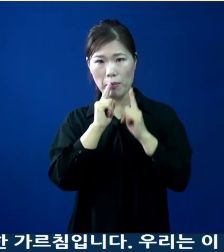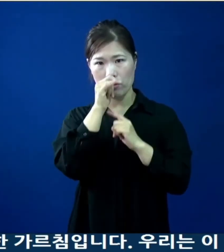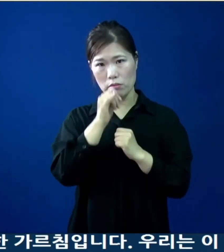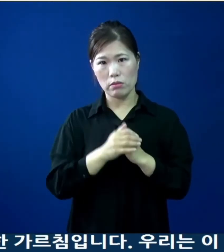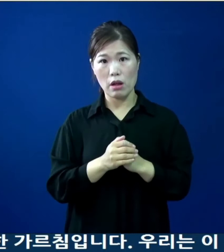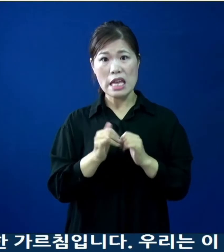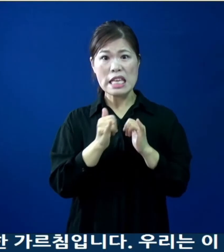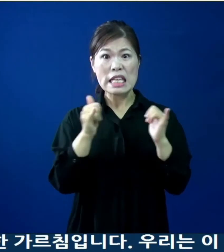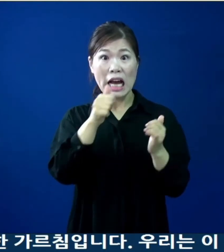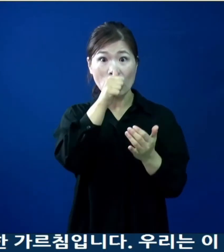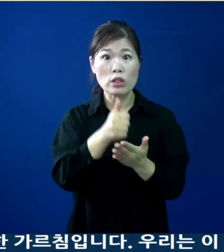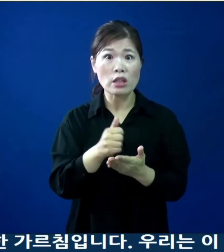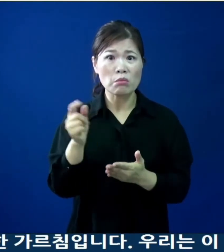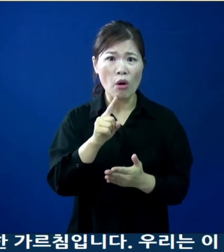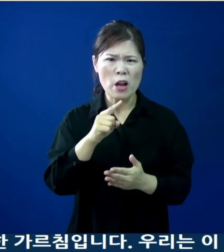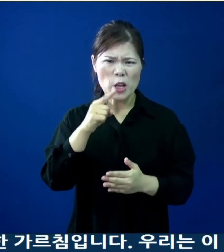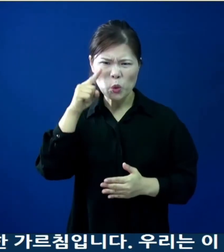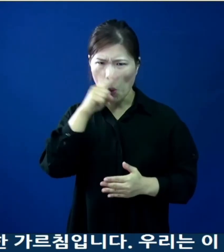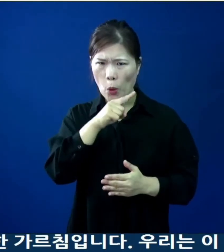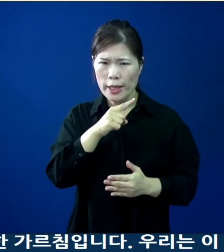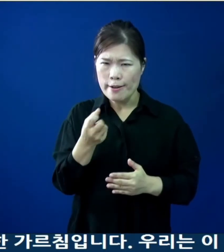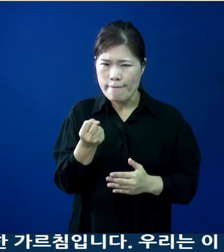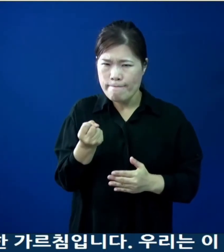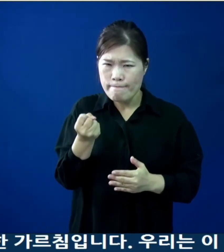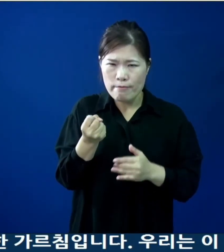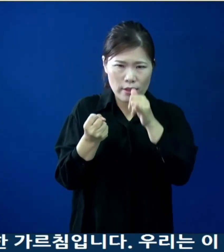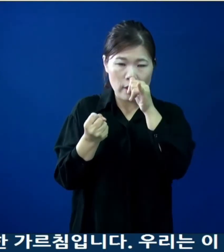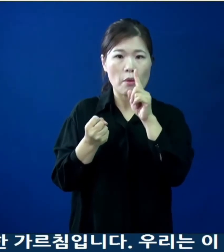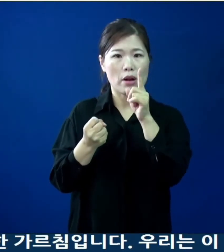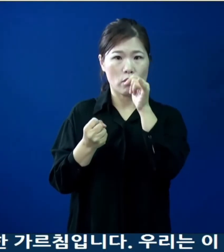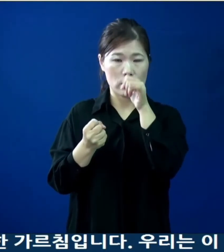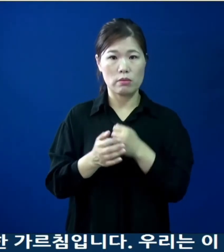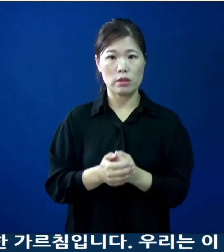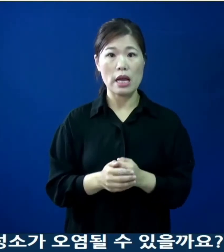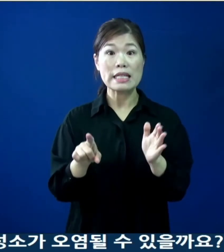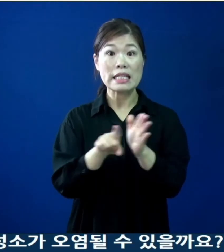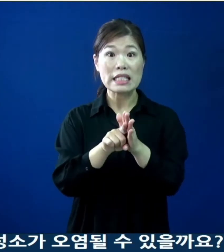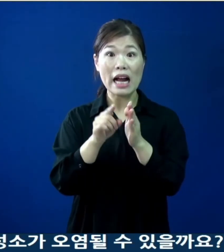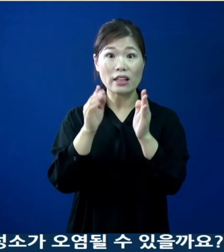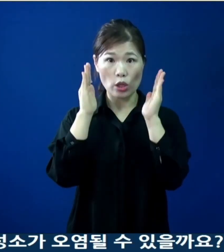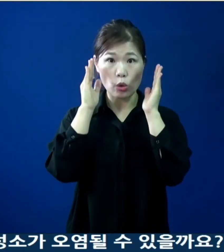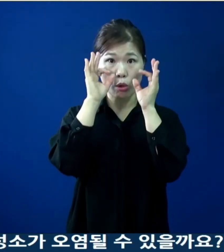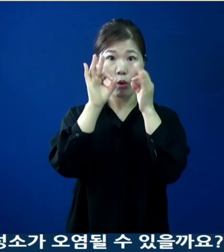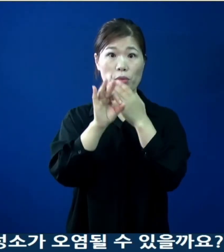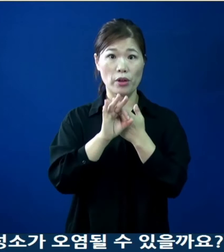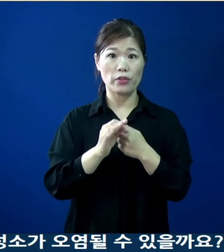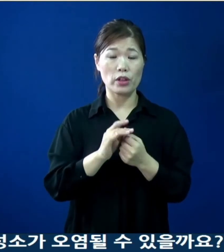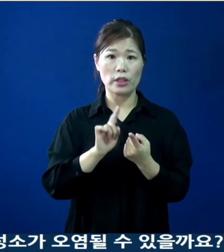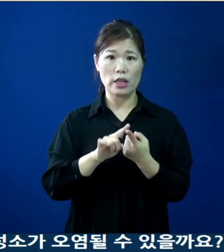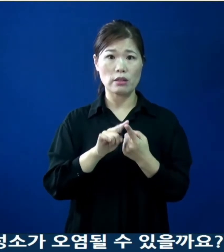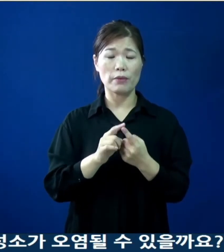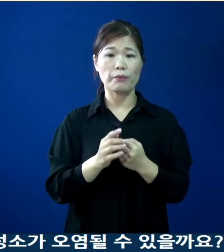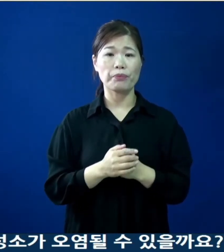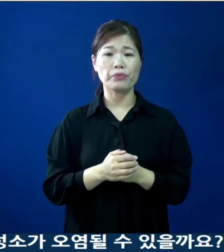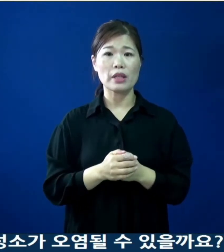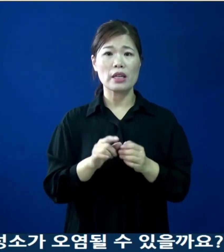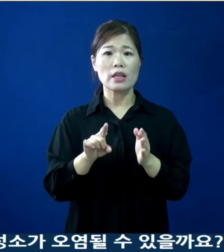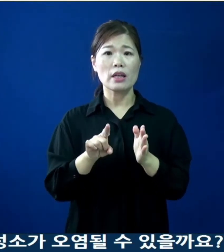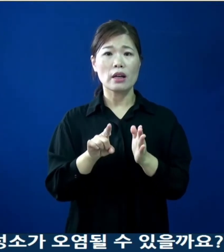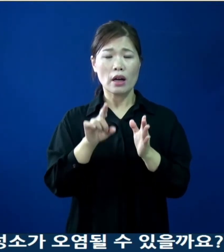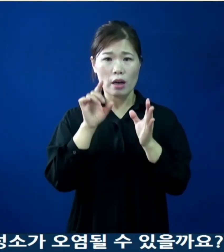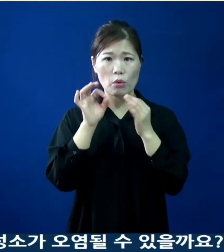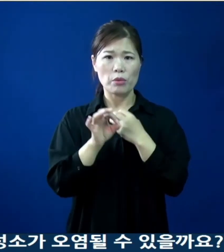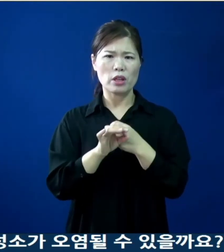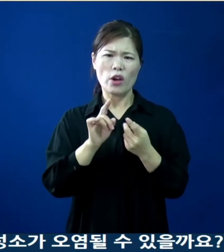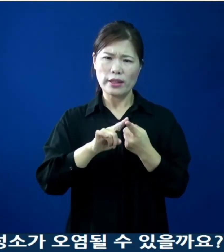이런 얘기죠. 조금 더 설명해 드리겠습니다. 신학적으로 죄는 그 의미를 정의해 보면 궁술 용어가